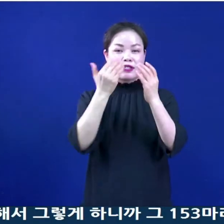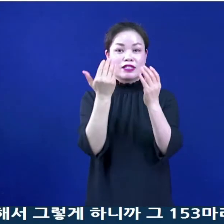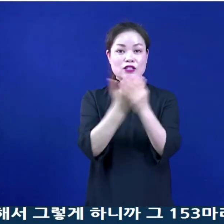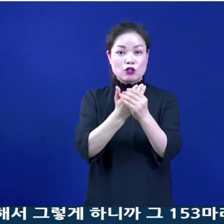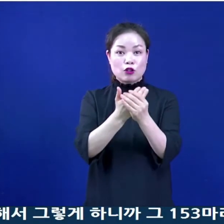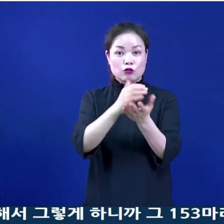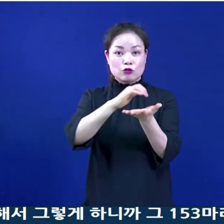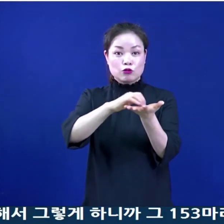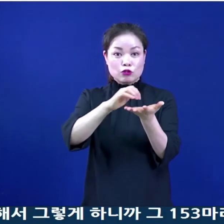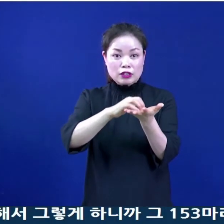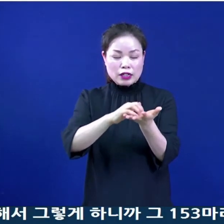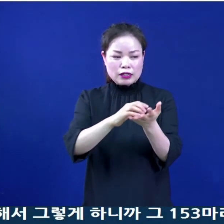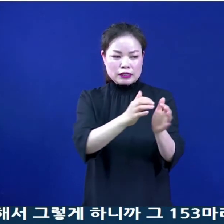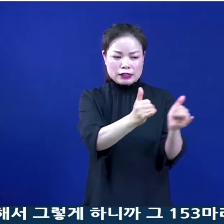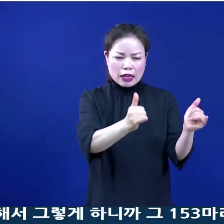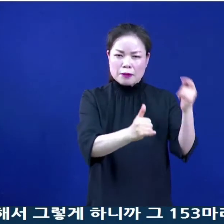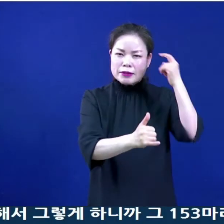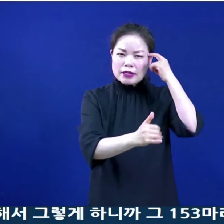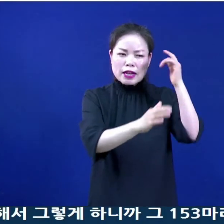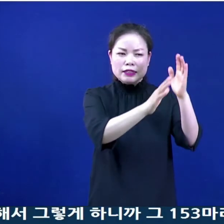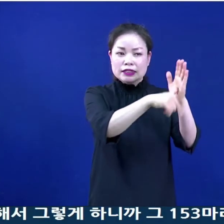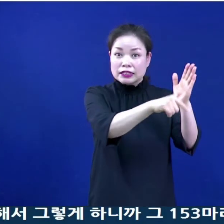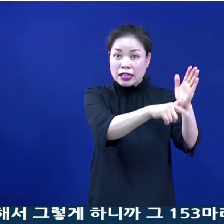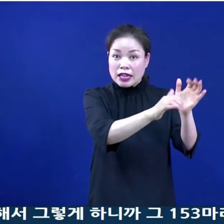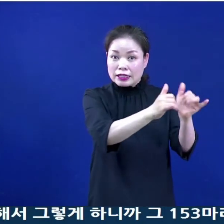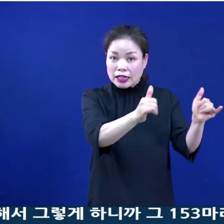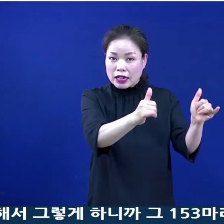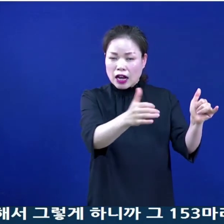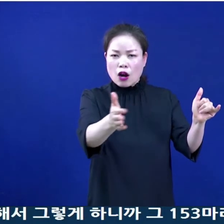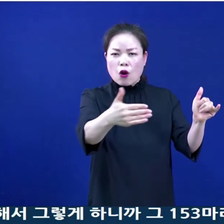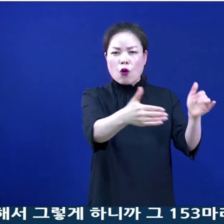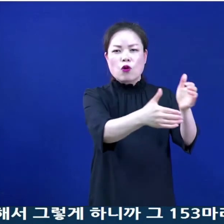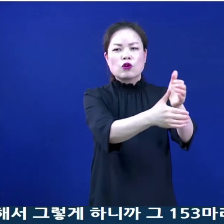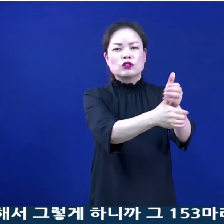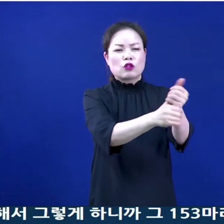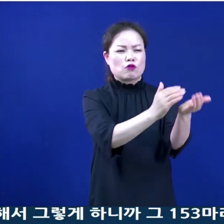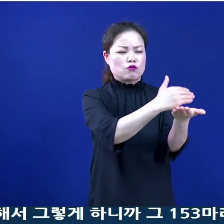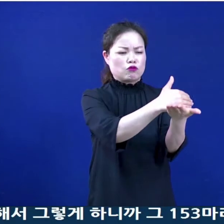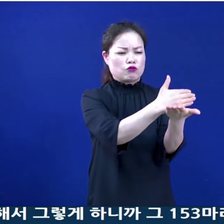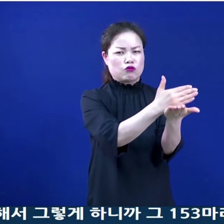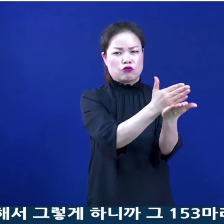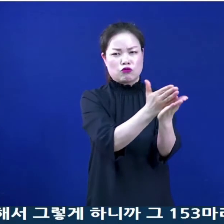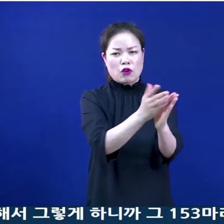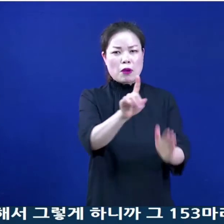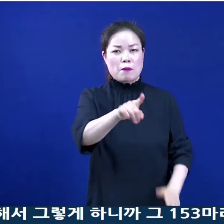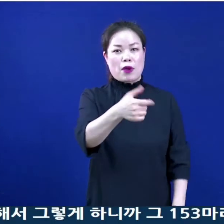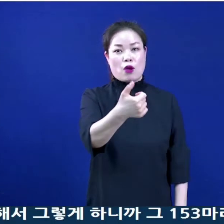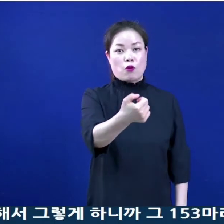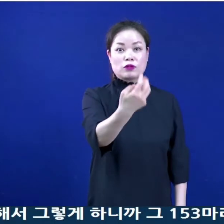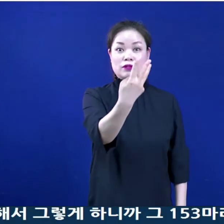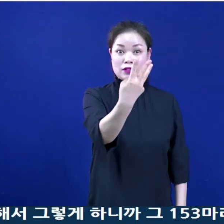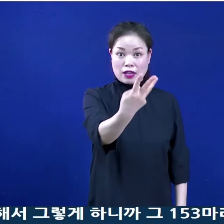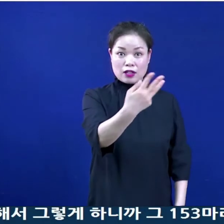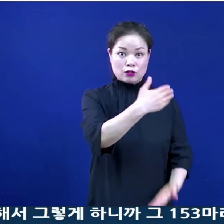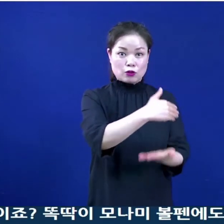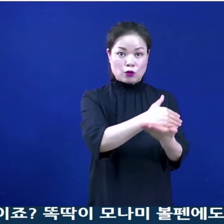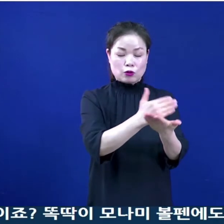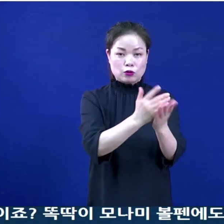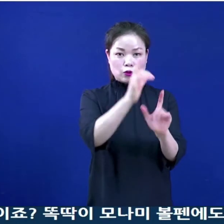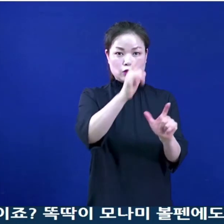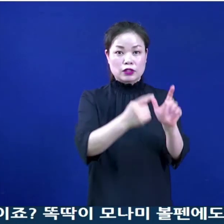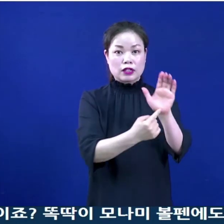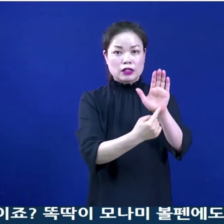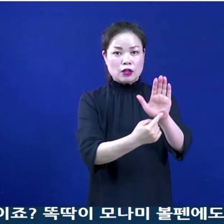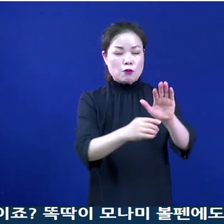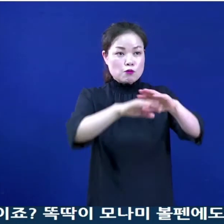그 당시에 사람들이 생각하고 있는 어족, 고기의 종류들이 153 종류여서 상징적으로